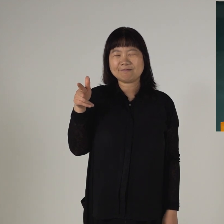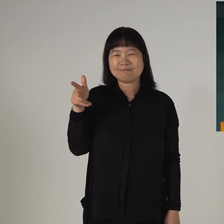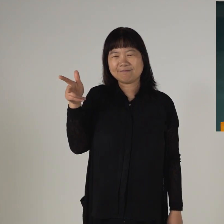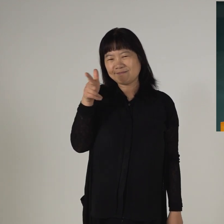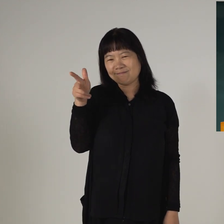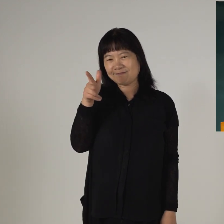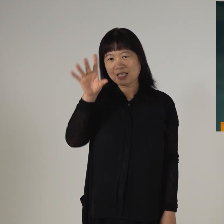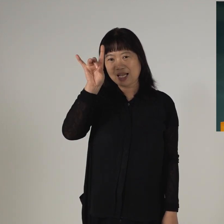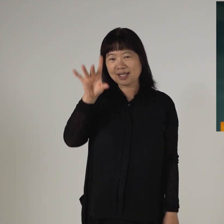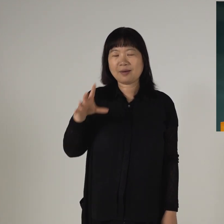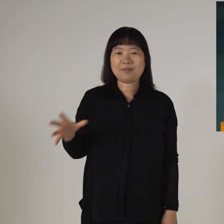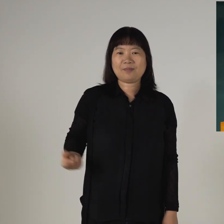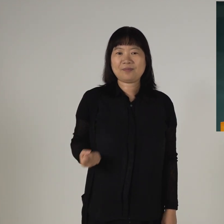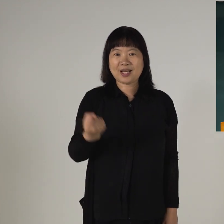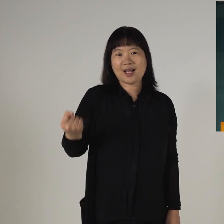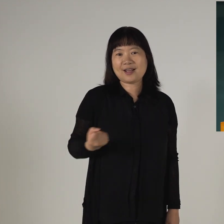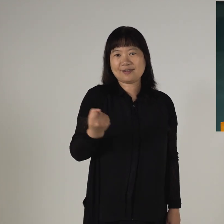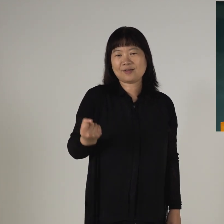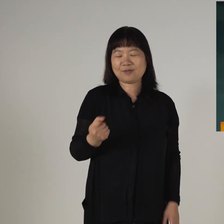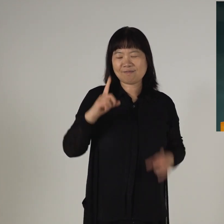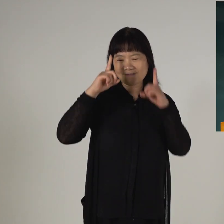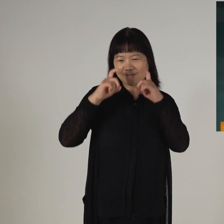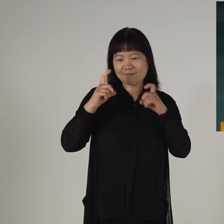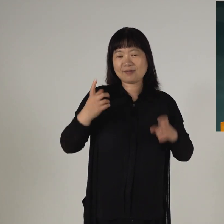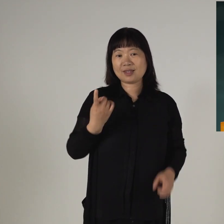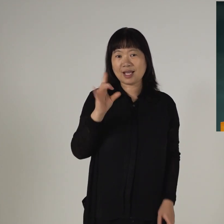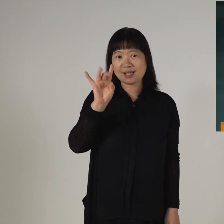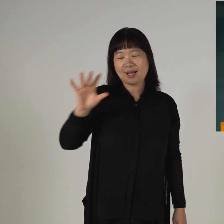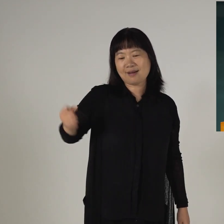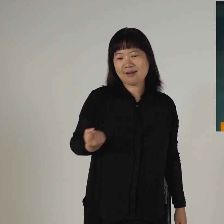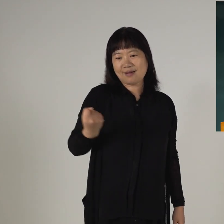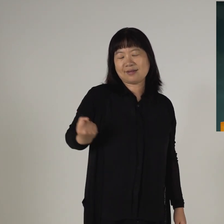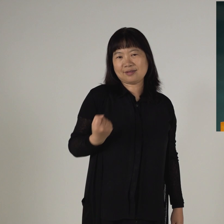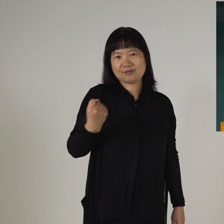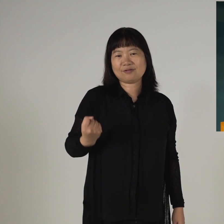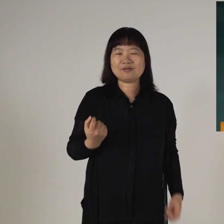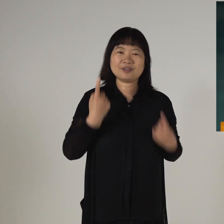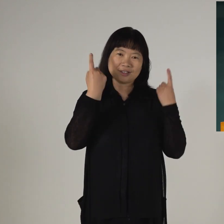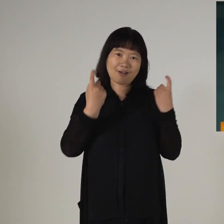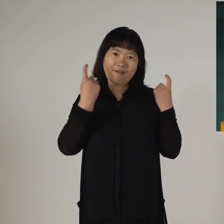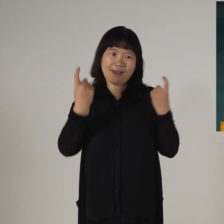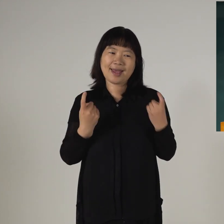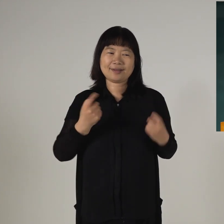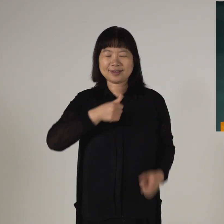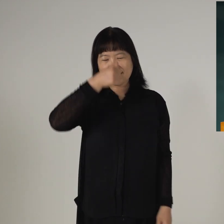이제 방랑객처럼 다니기 시작합니다. 그러다가 인도 델리의